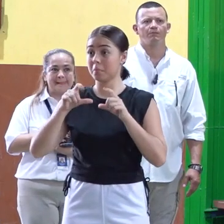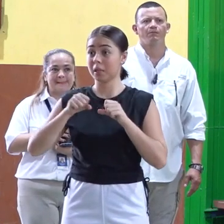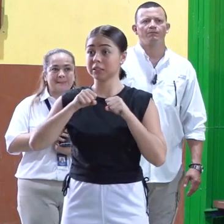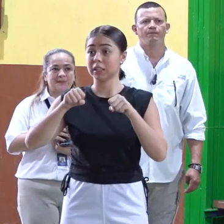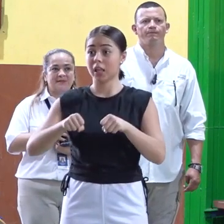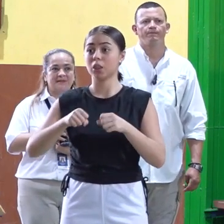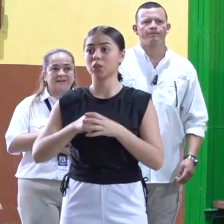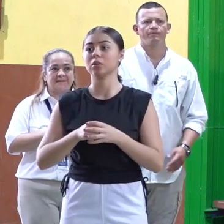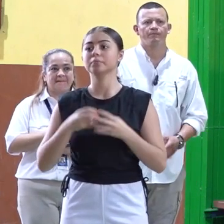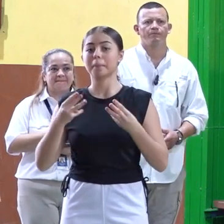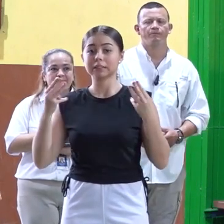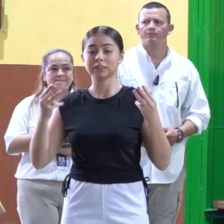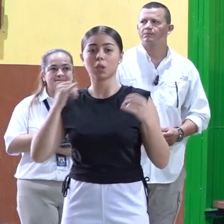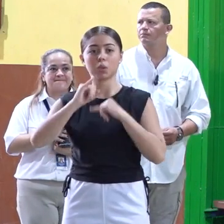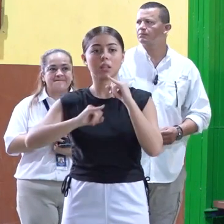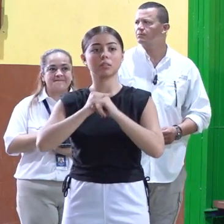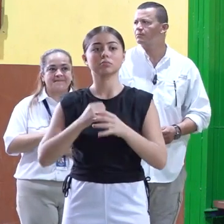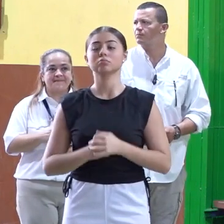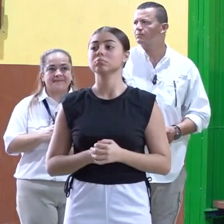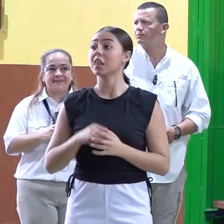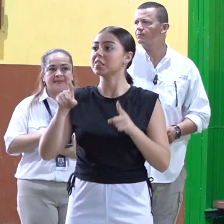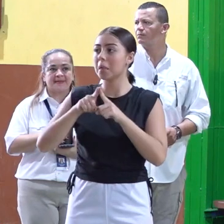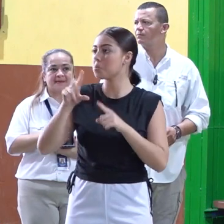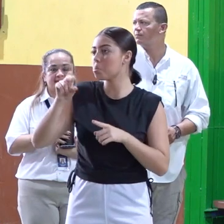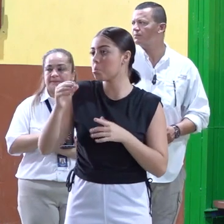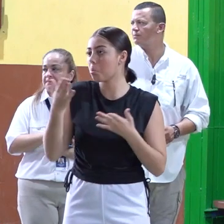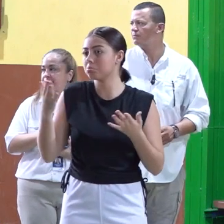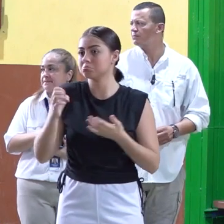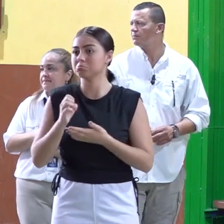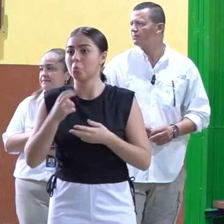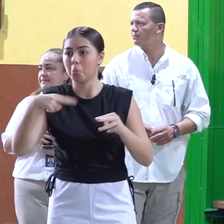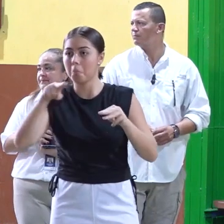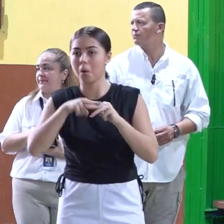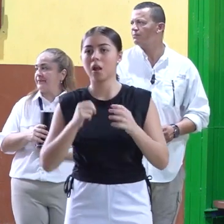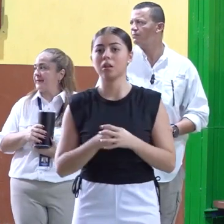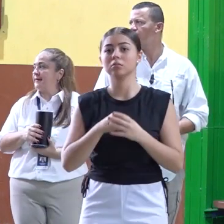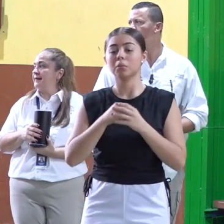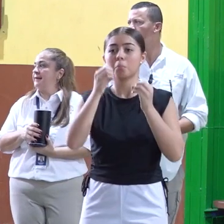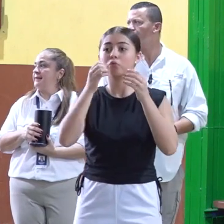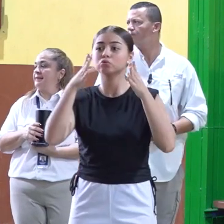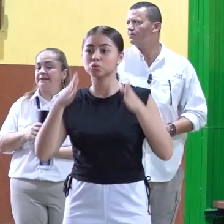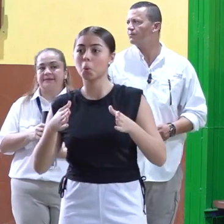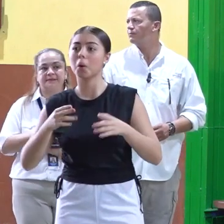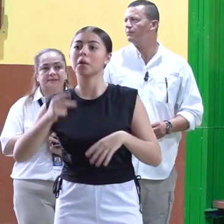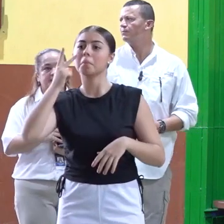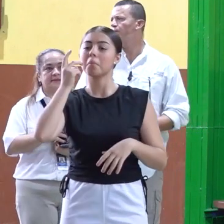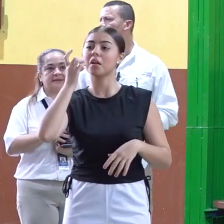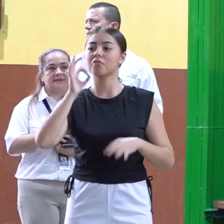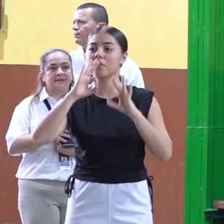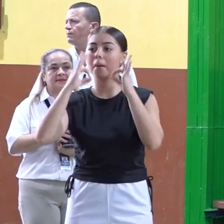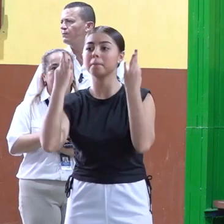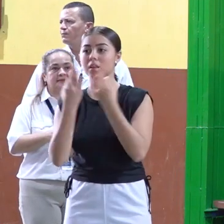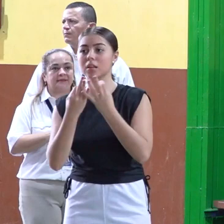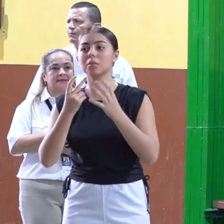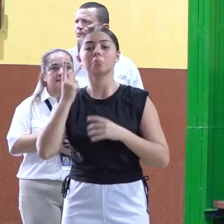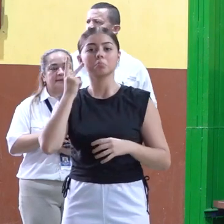internacional, a los no del bachillerato internacional, a los docentes, a los padres de familia, al personal del